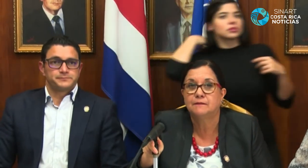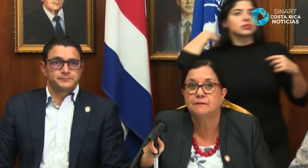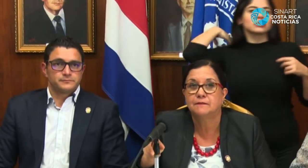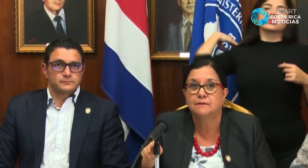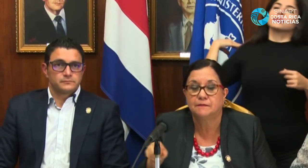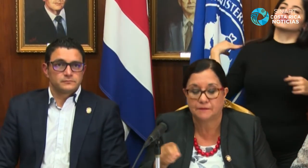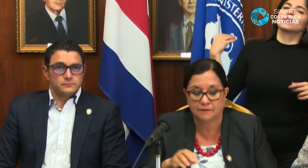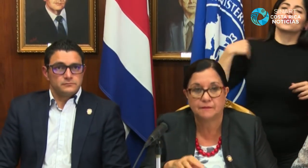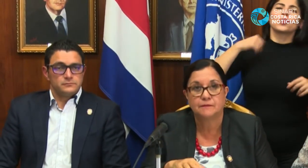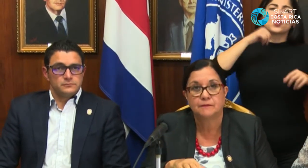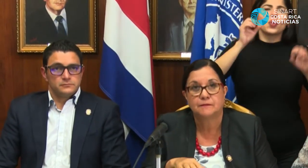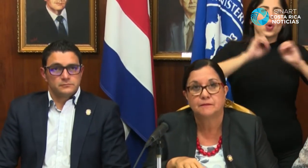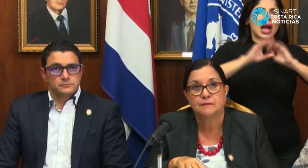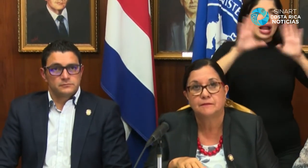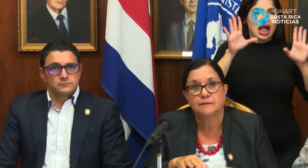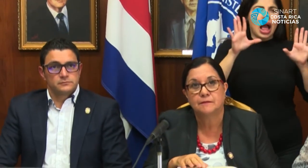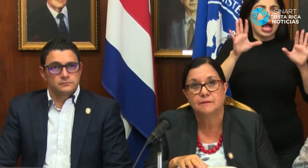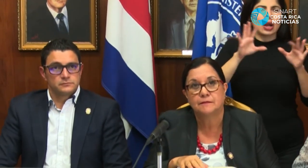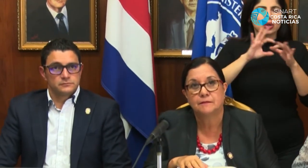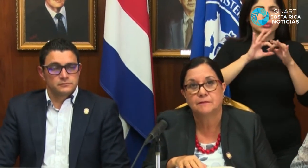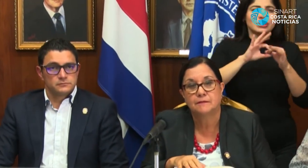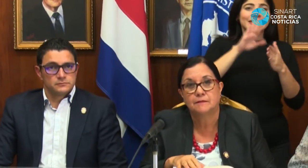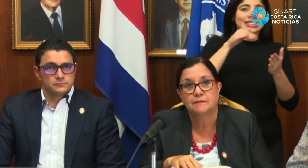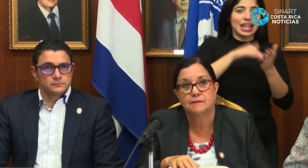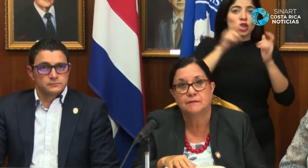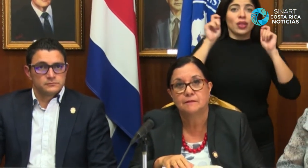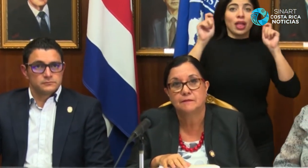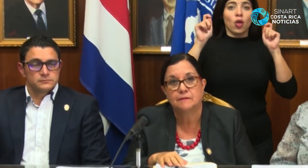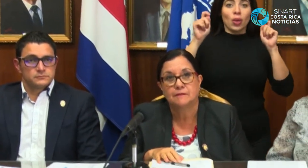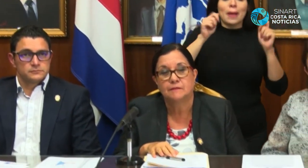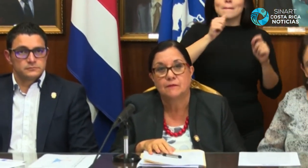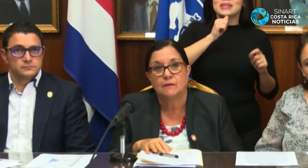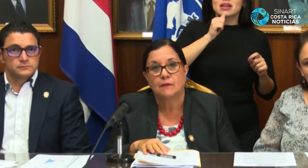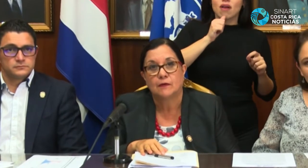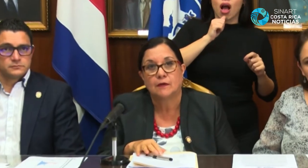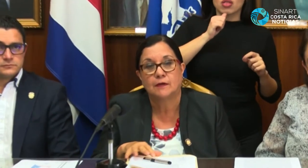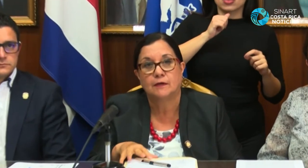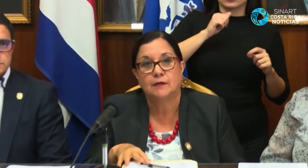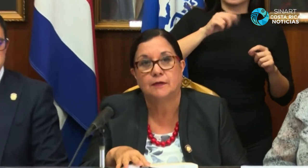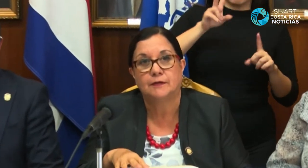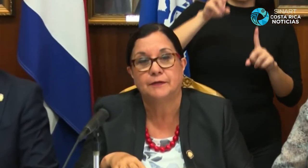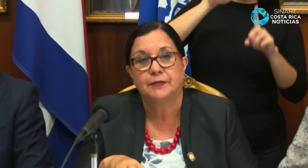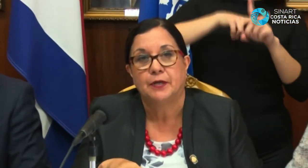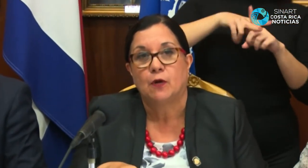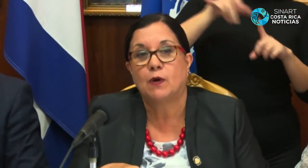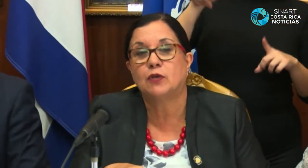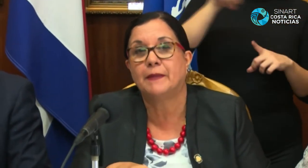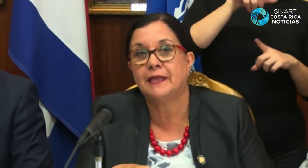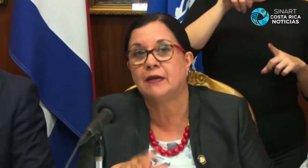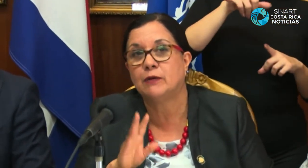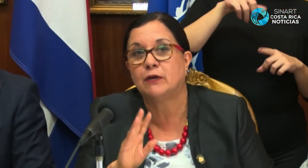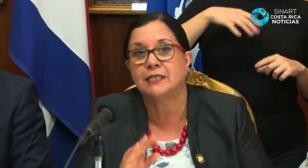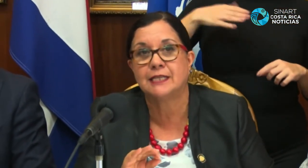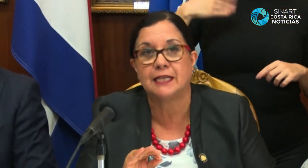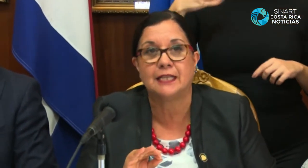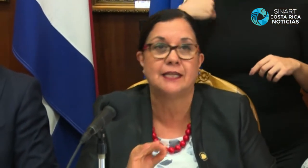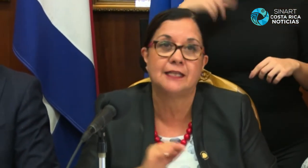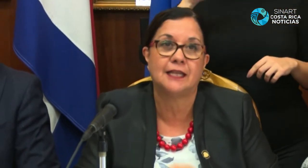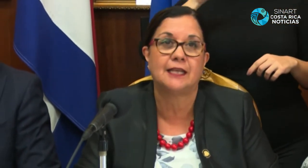No me quedó claro con respecto a los centros educativos privados, o sea, ¿se aplican las mismas medidas que estaban? Cuando media una